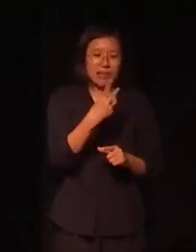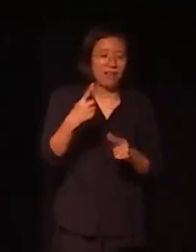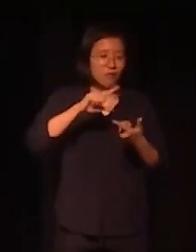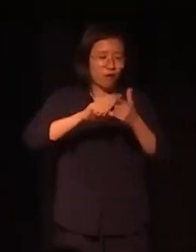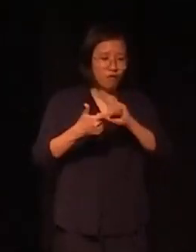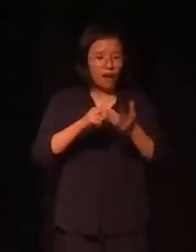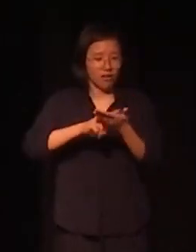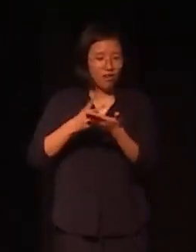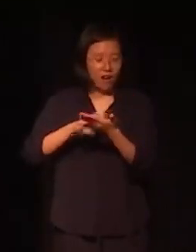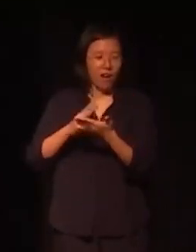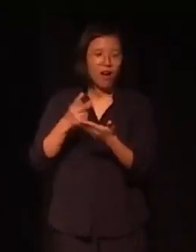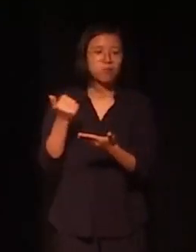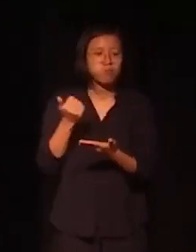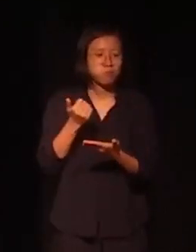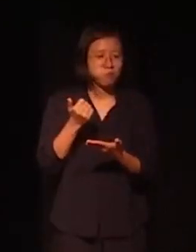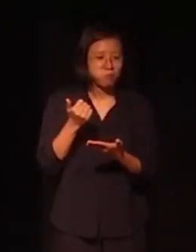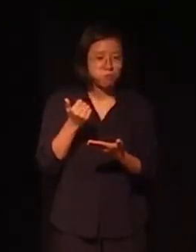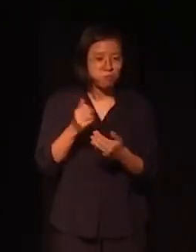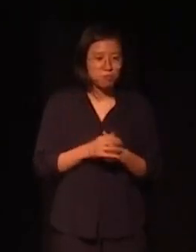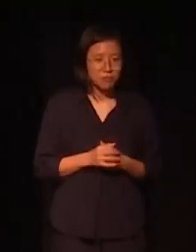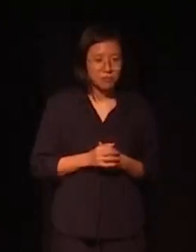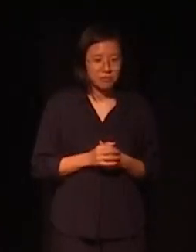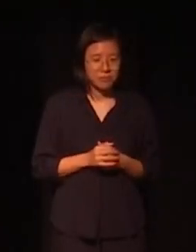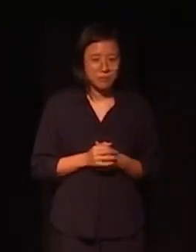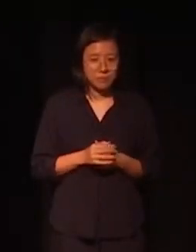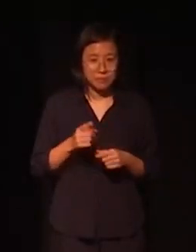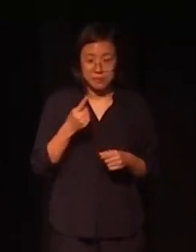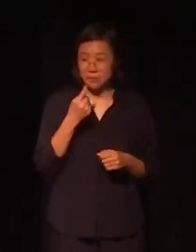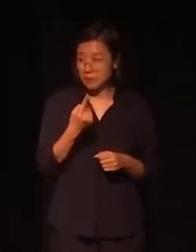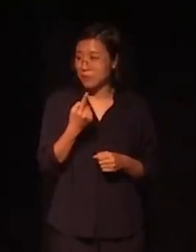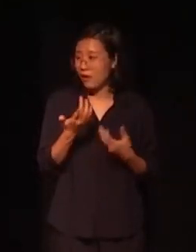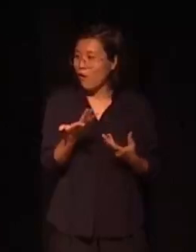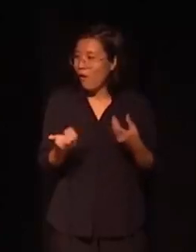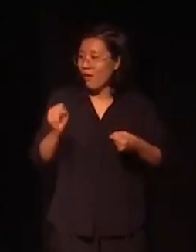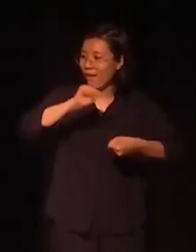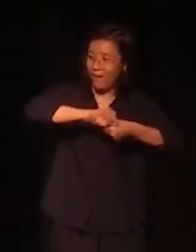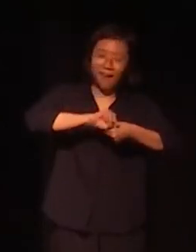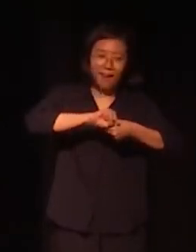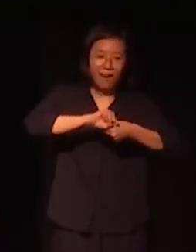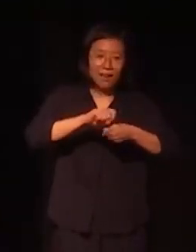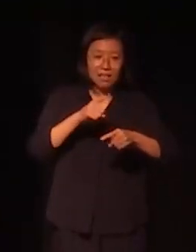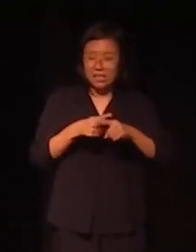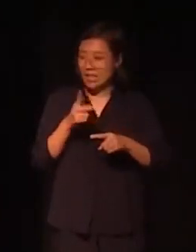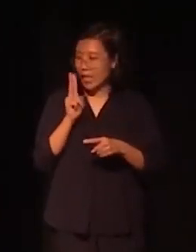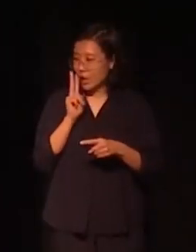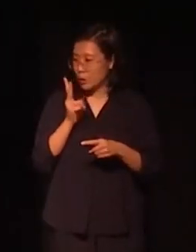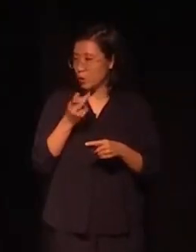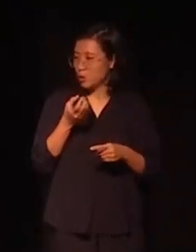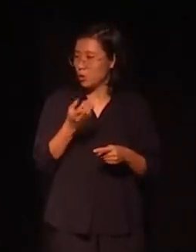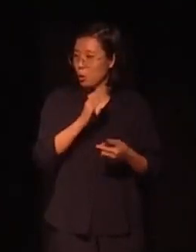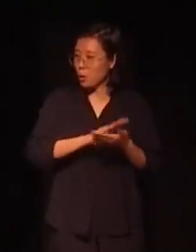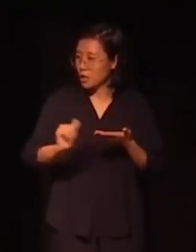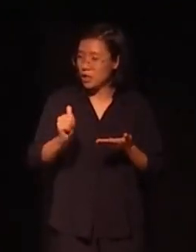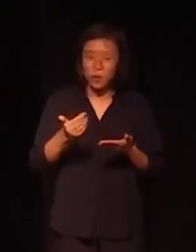to translate dish names. One is to have addition. Say if it's 紫菜青衣鱼柳, I